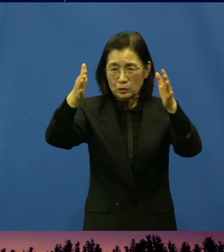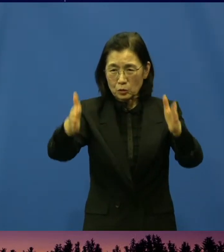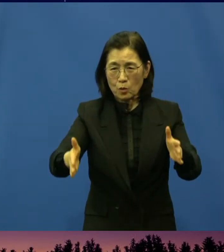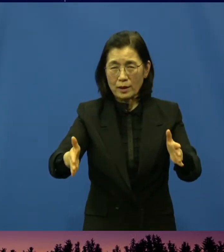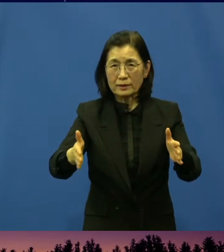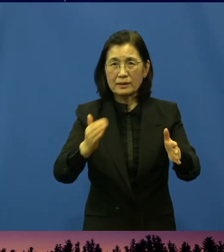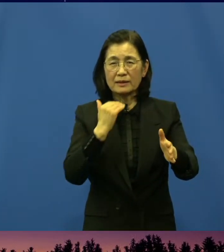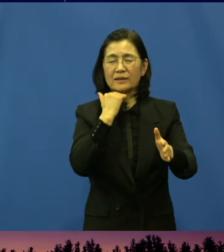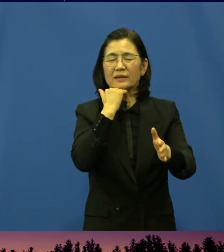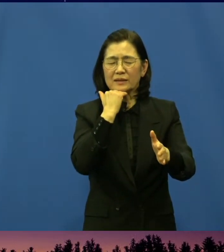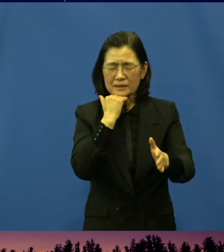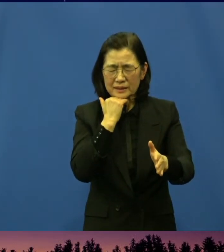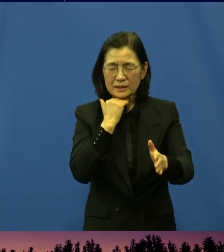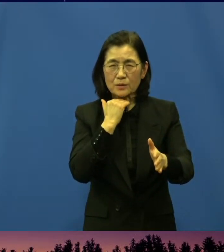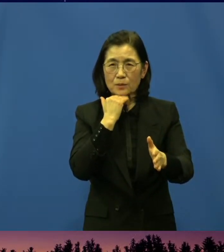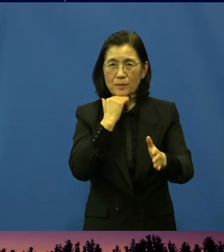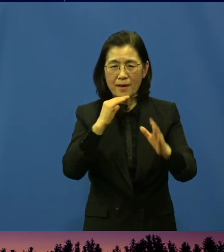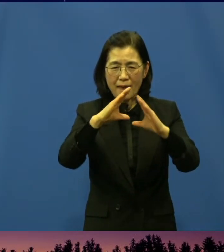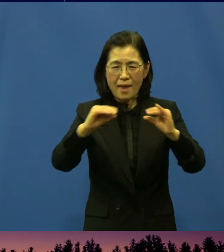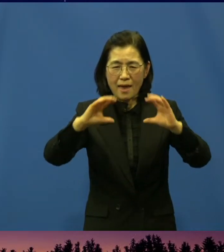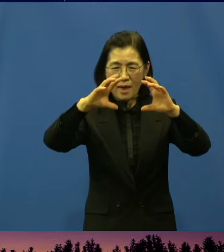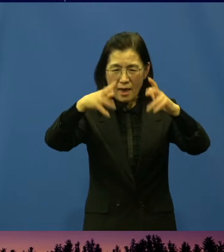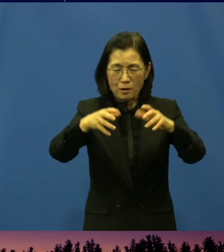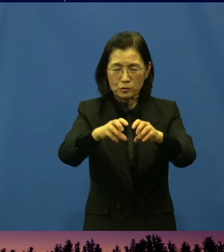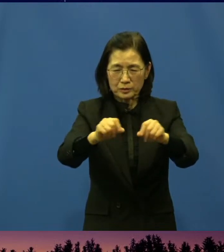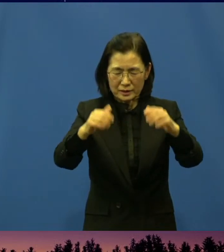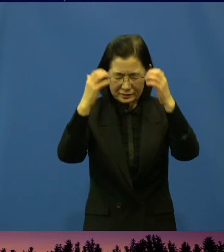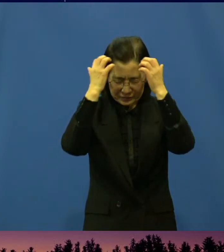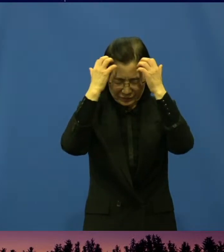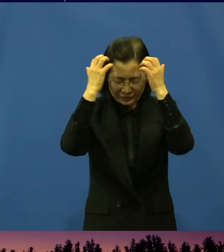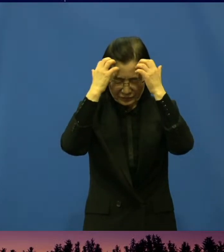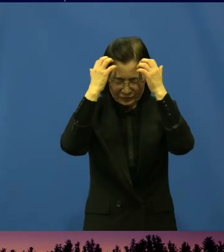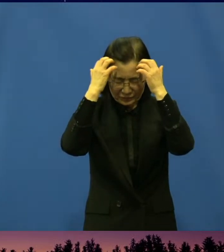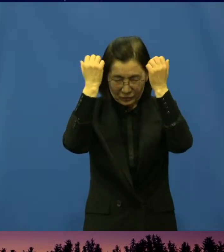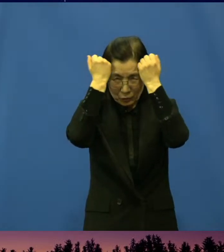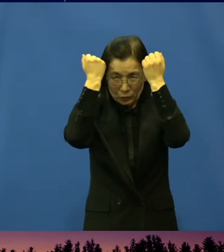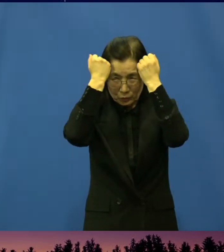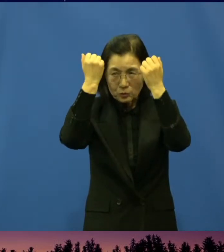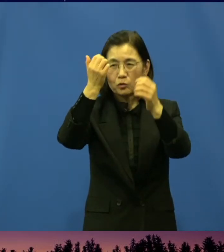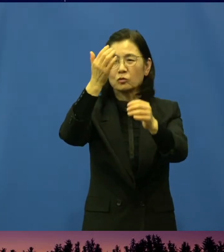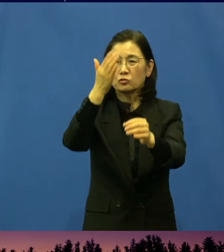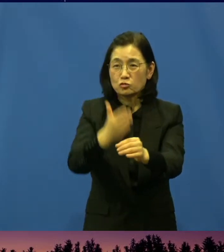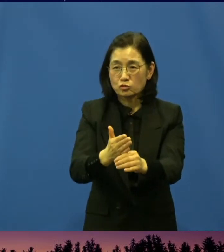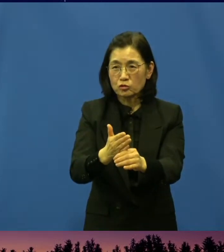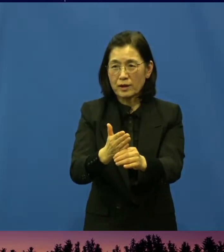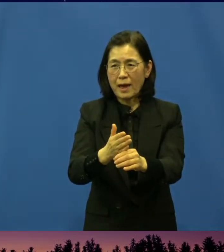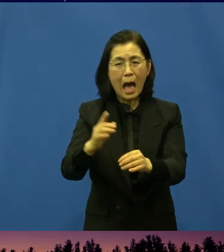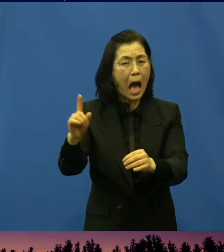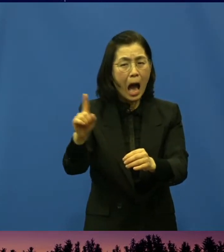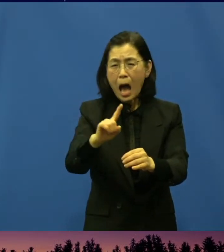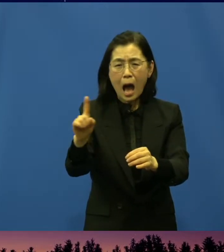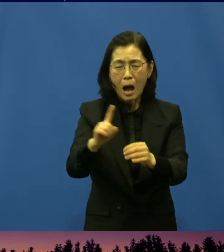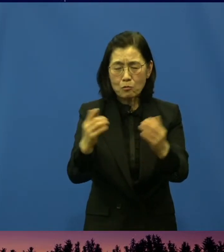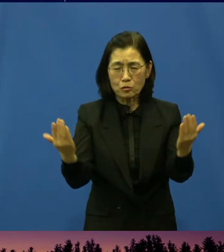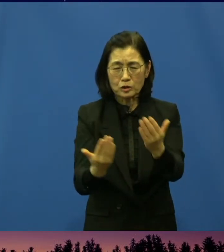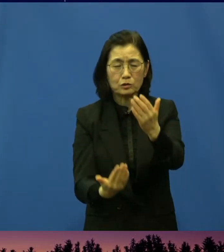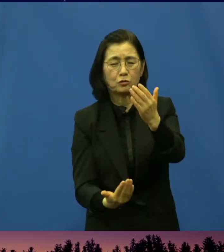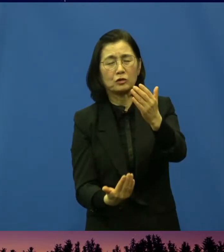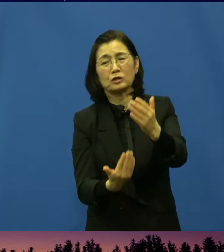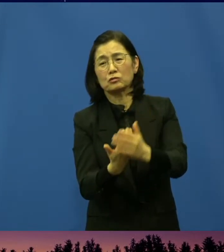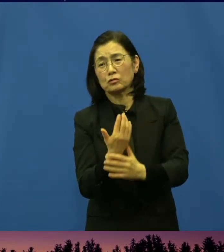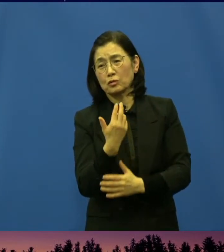민족이 그 애굽 땅에서 고통당하고 있는데 아무 일도 일어나지 않는 것처럼 이제 끝난 것